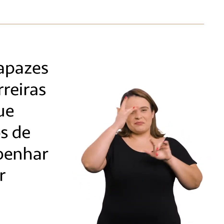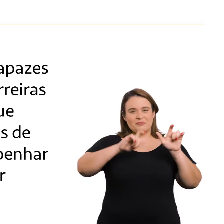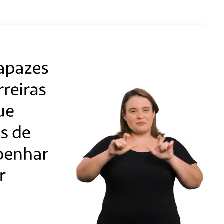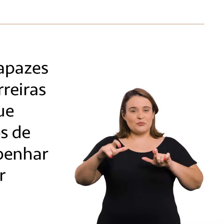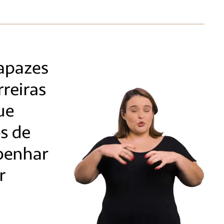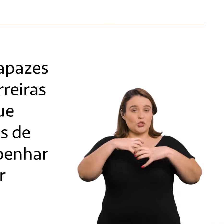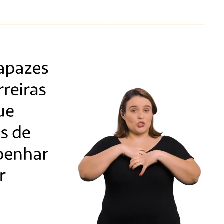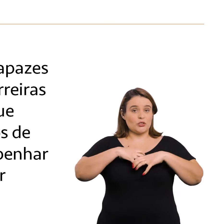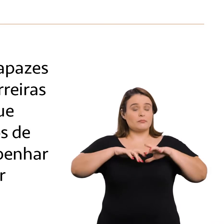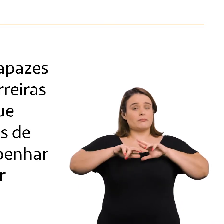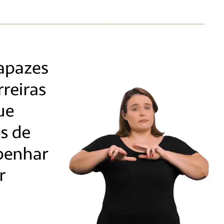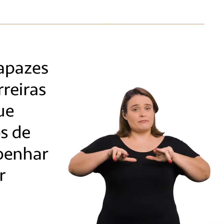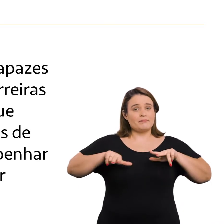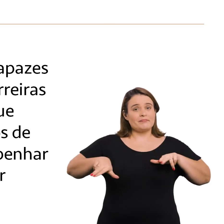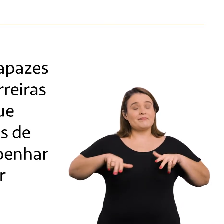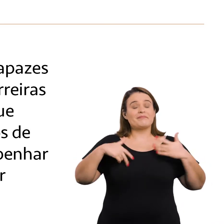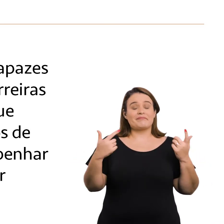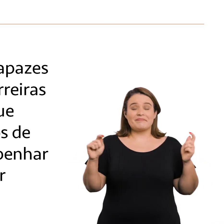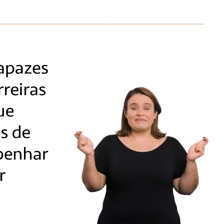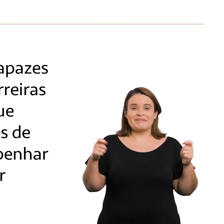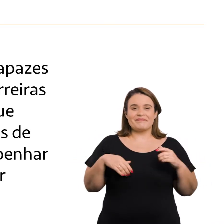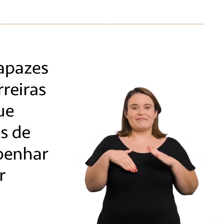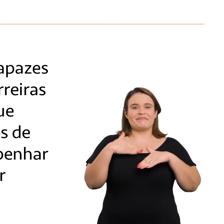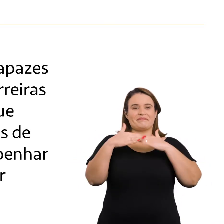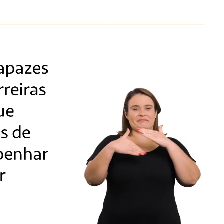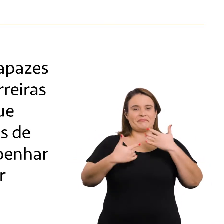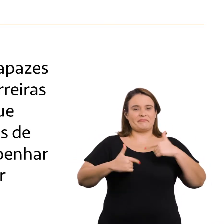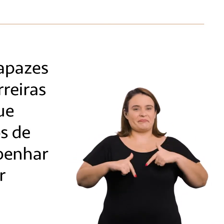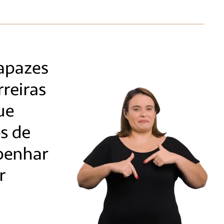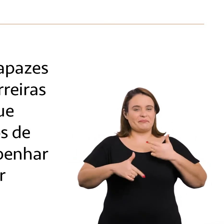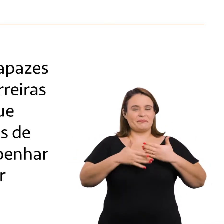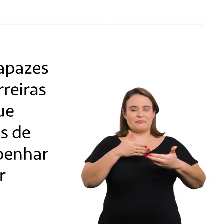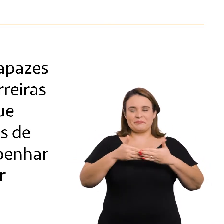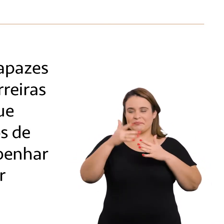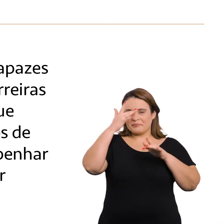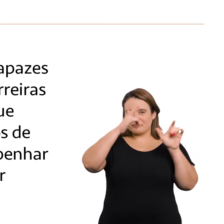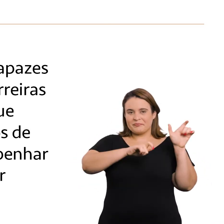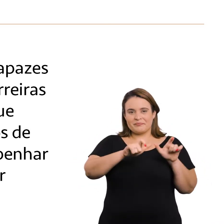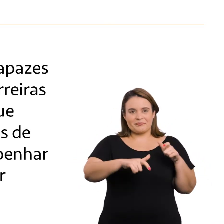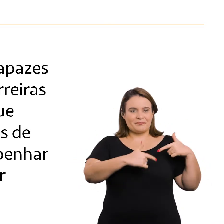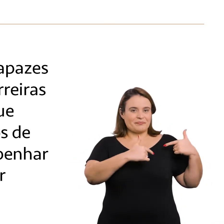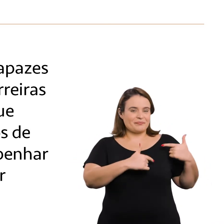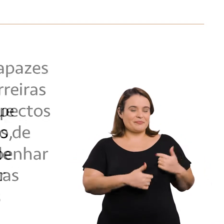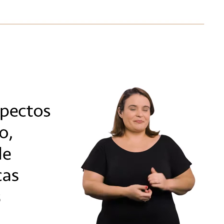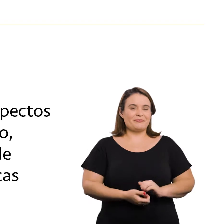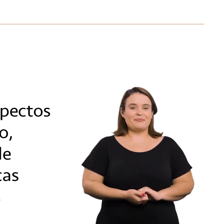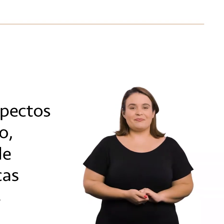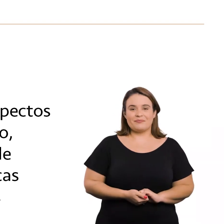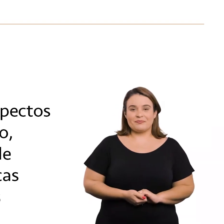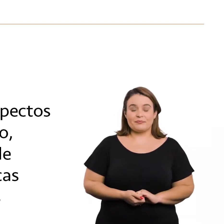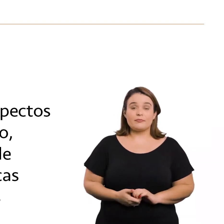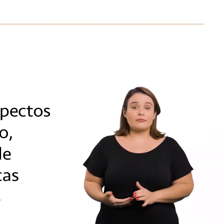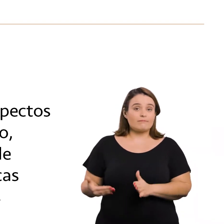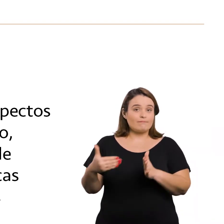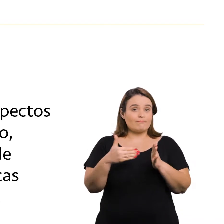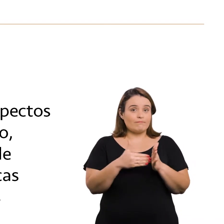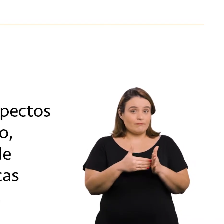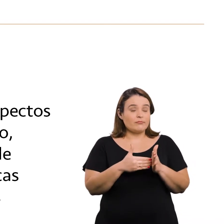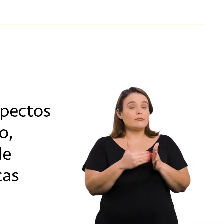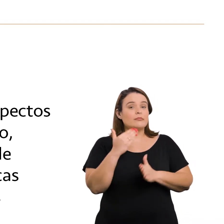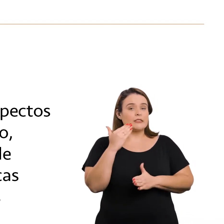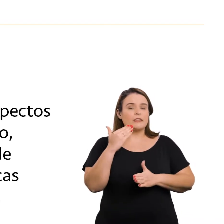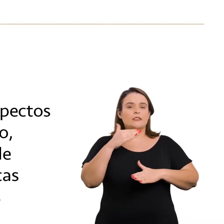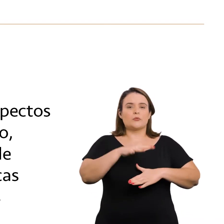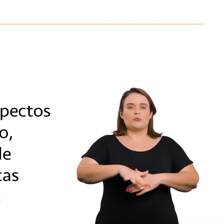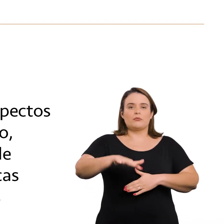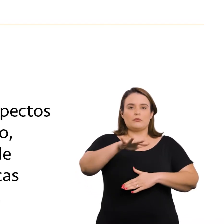com diferentes tipos de deficiências possam desempenhar suas funções como qualquer trabalhador. Tais barreiras